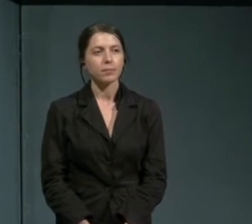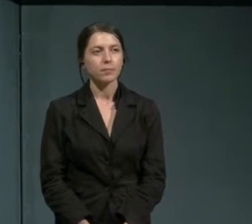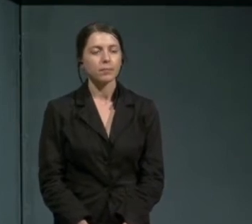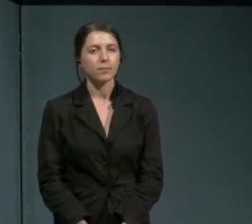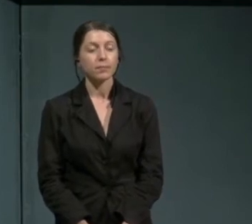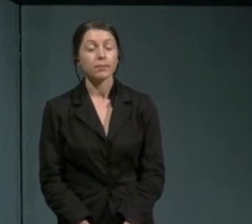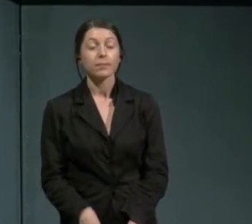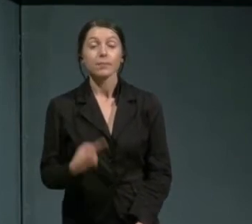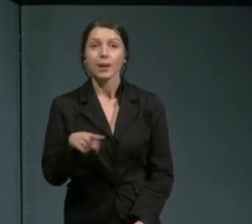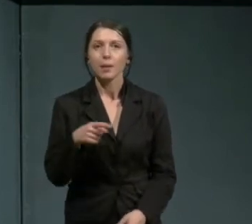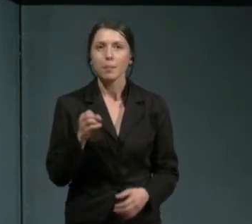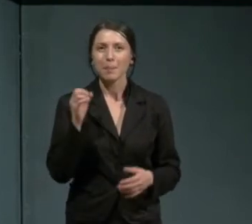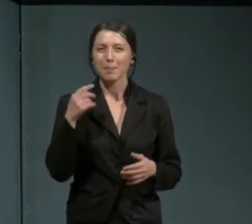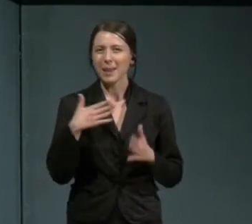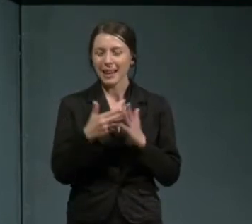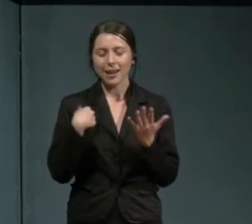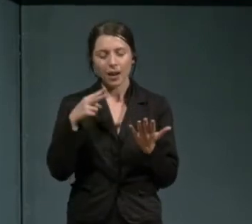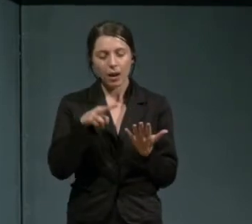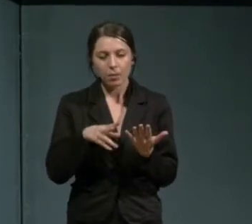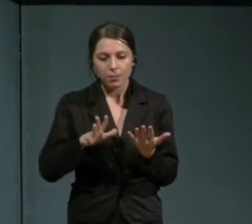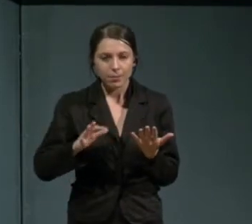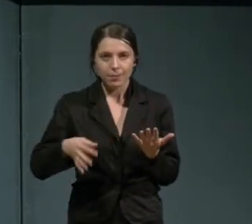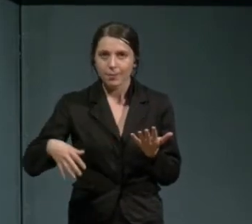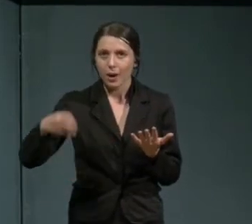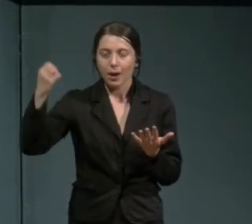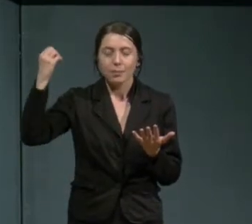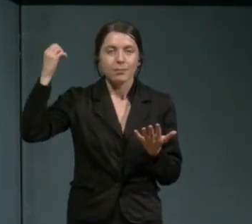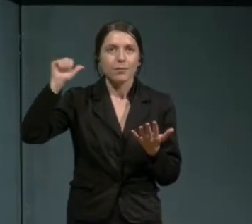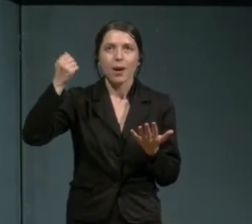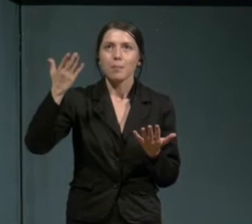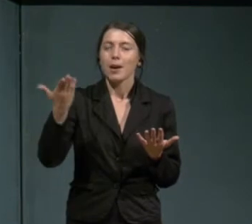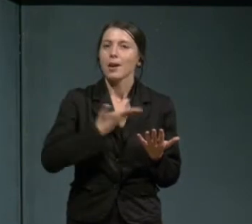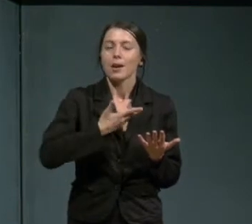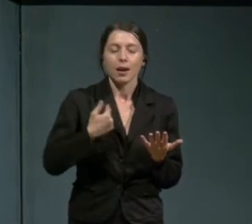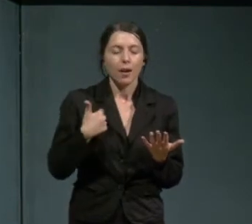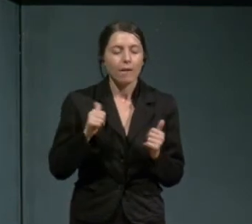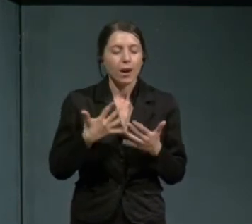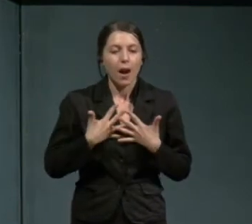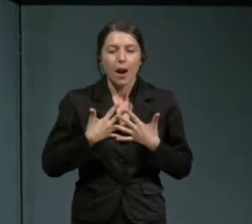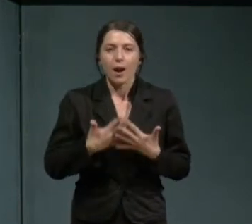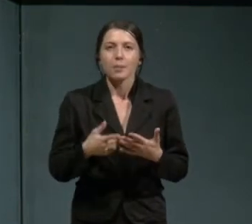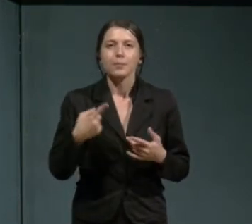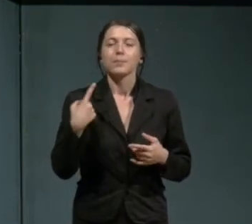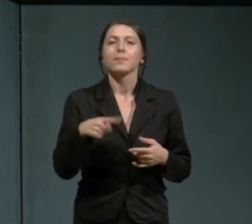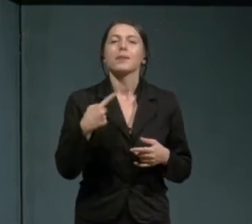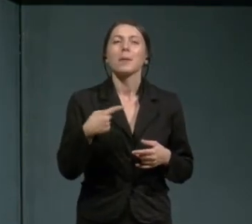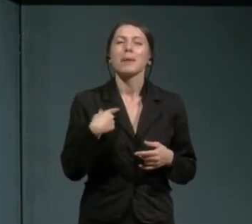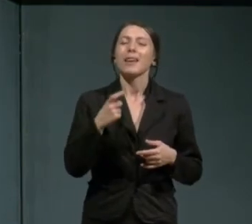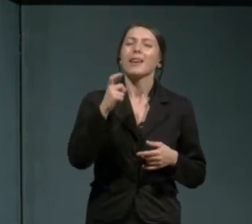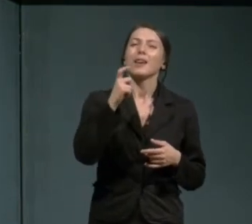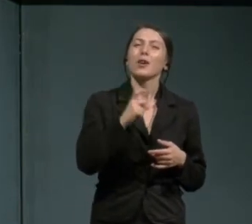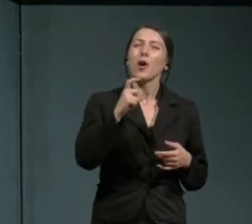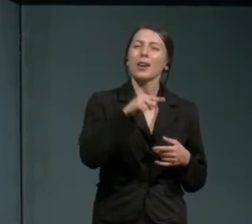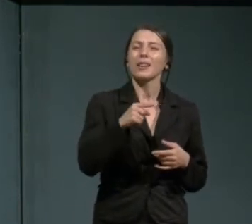e questo mi ha illuminato e appassionata e vero che ho scritto questo kronish kennedy questa cornice